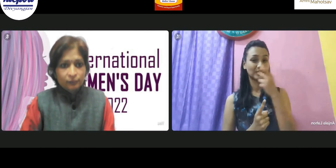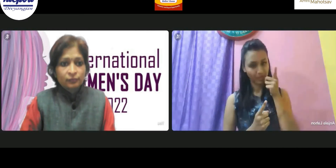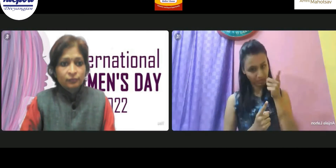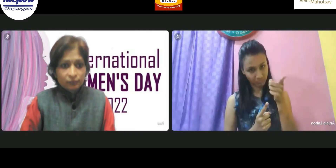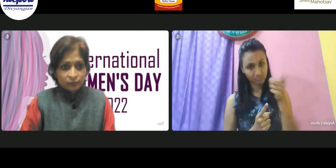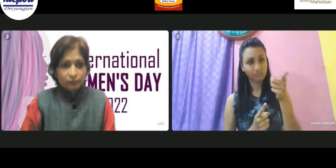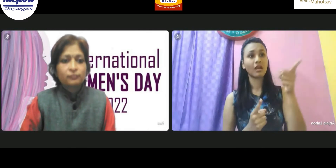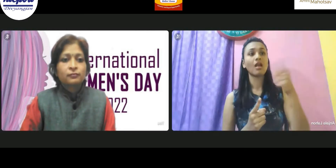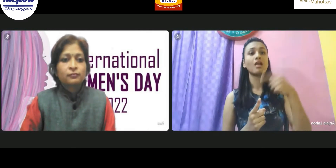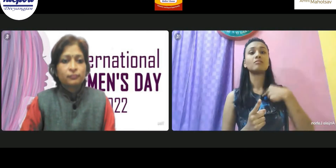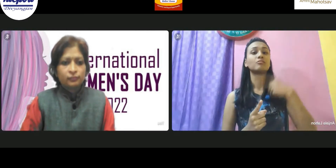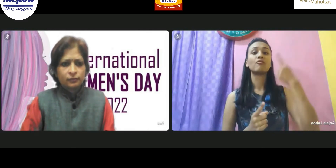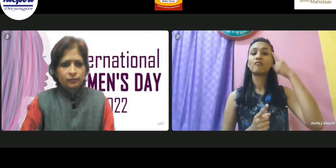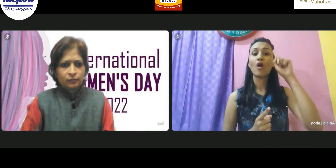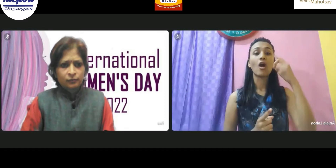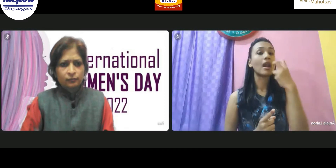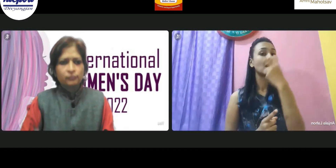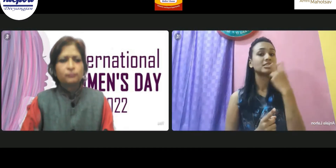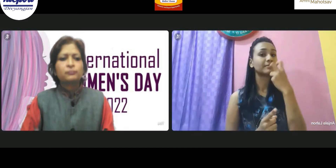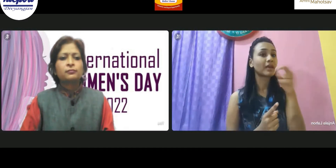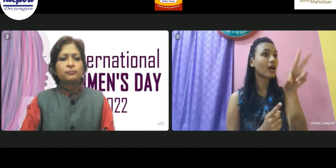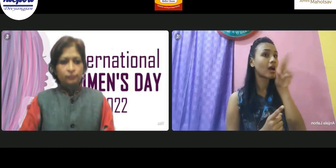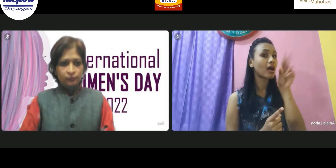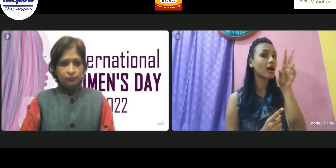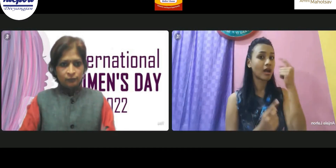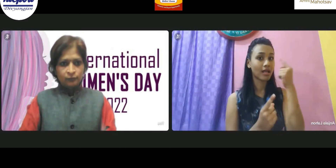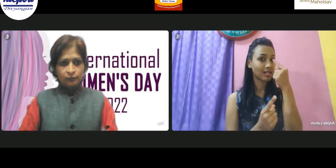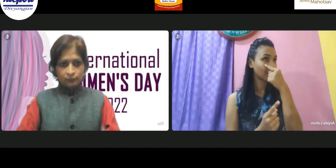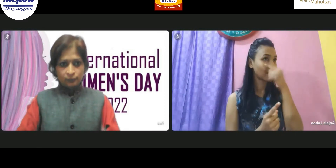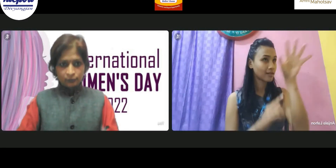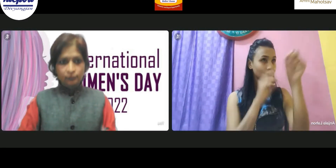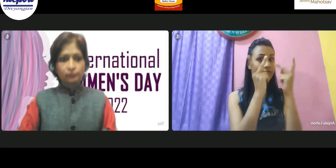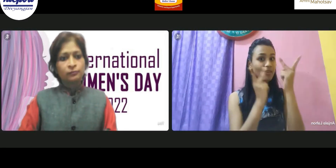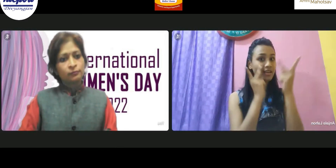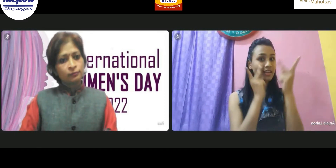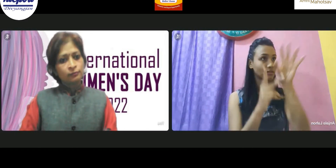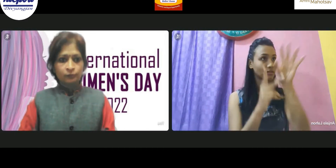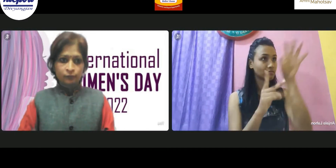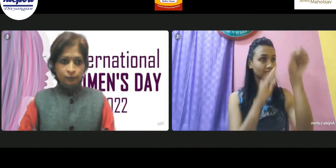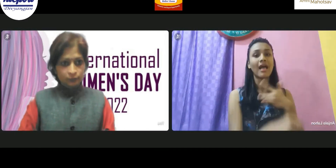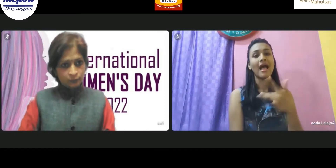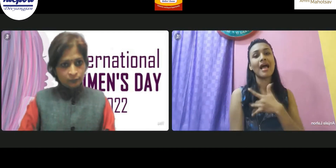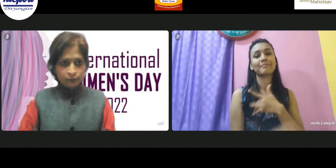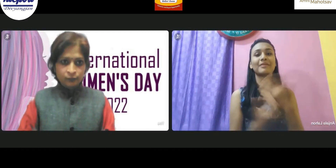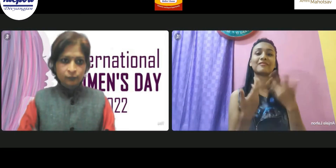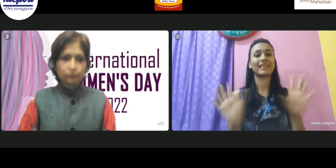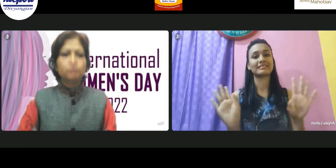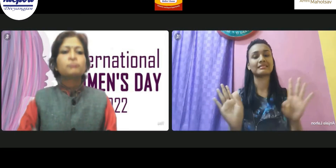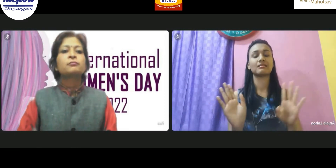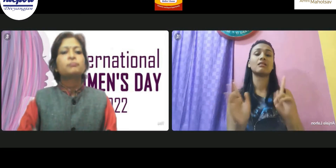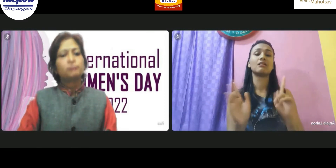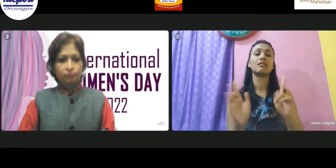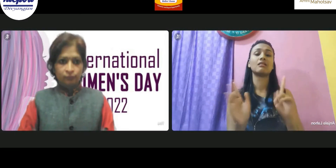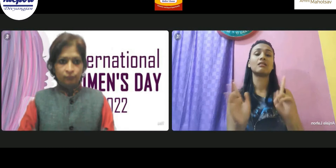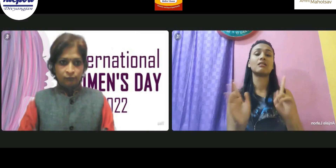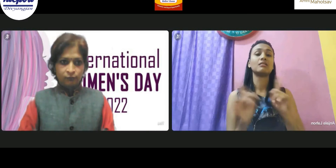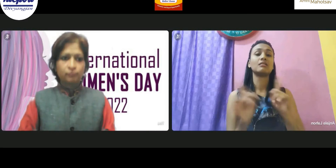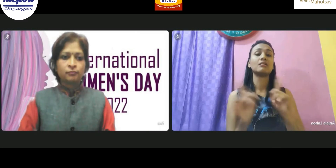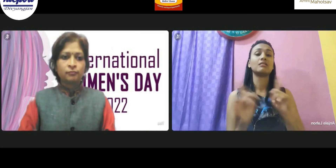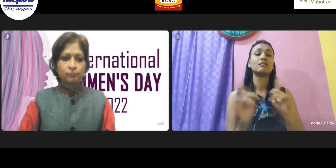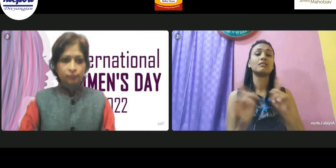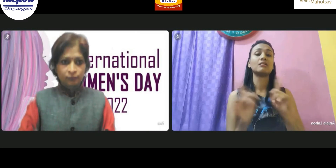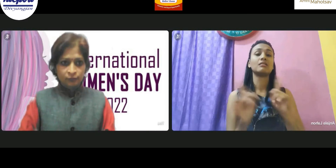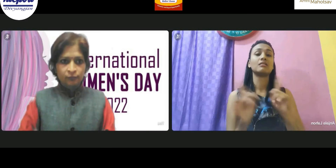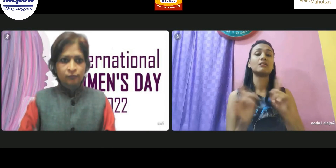थी वहां पर ऑरलिज्म यानी स्पीच को फॉलो किया जाता था। हम लोग देखकर लिप रीड करते थे और वो ही